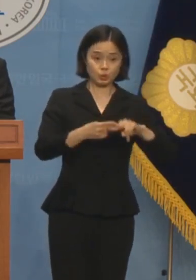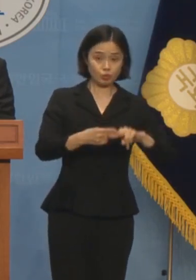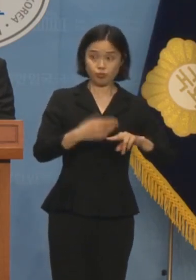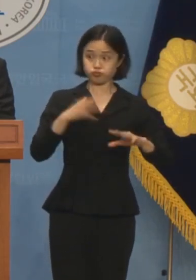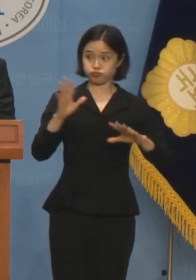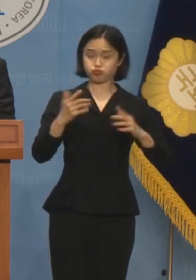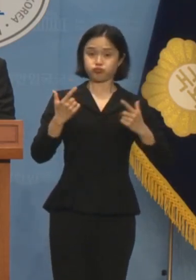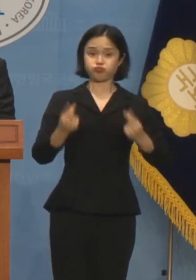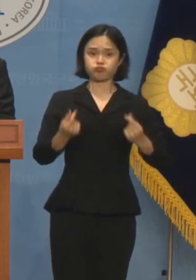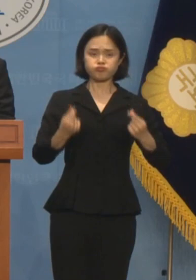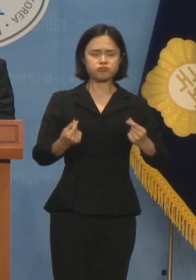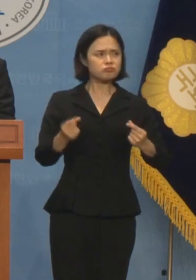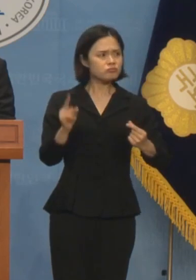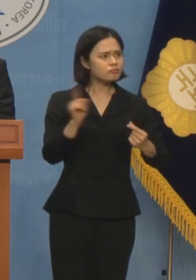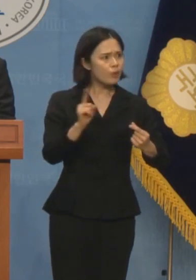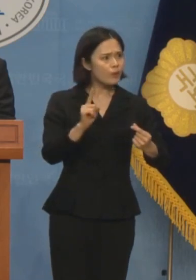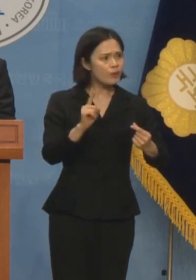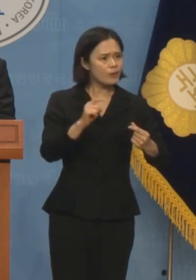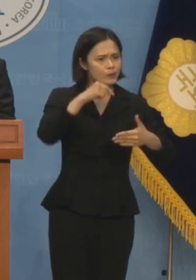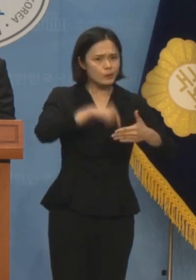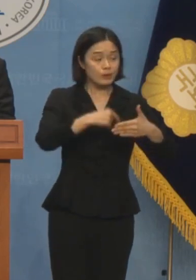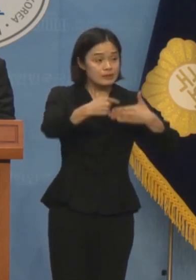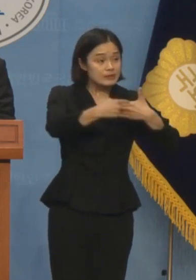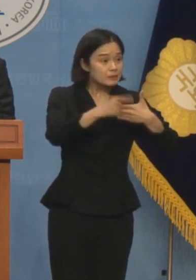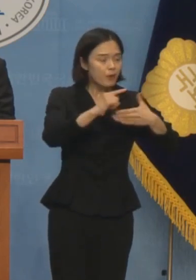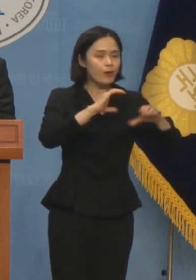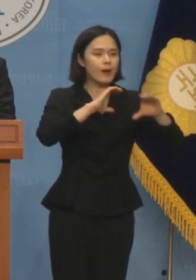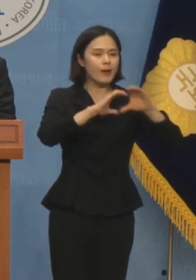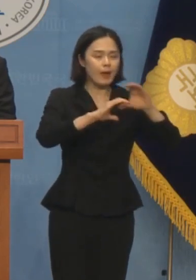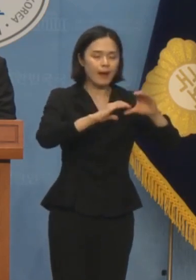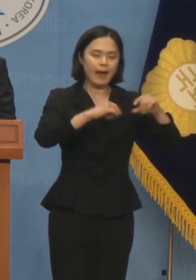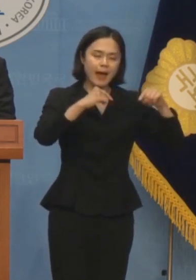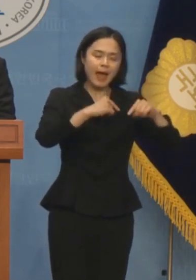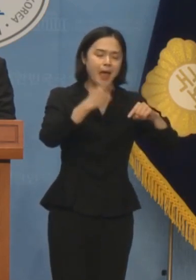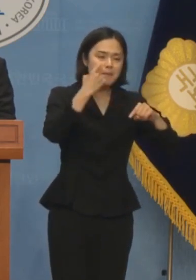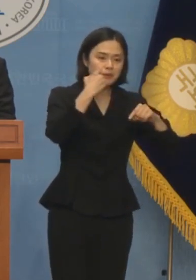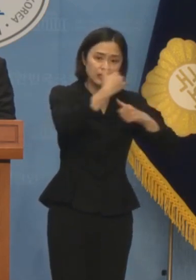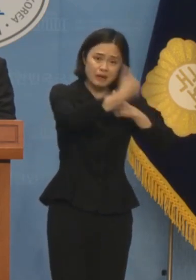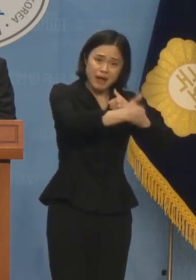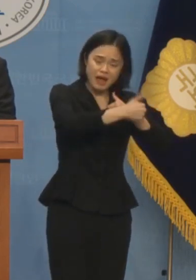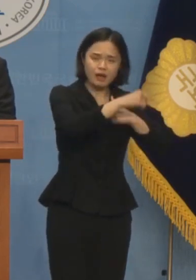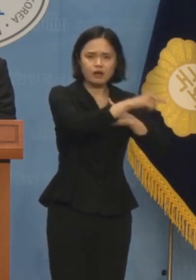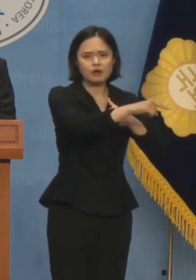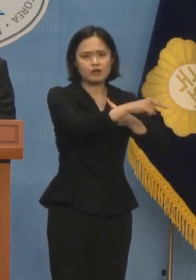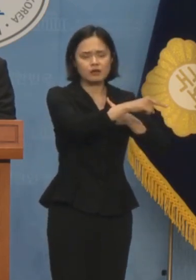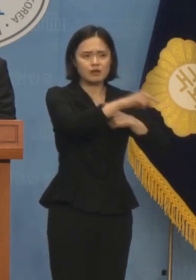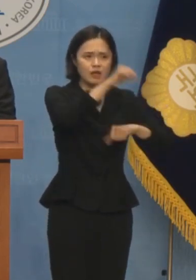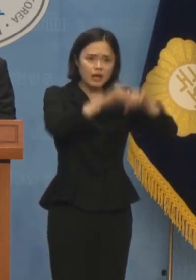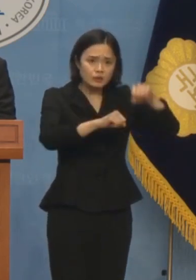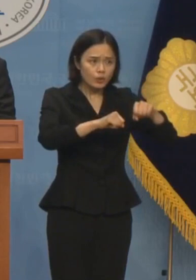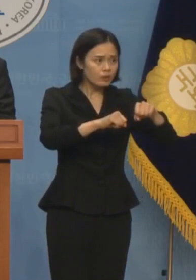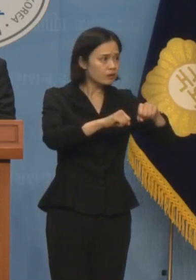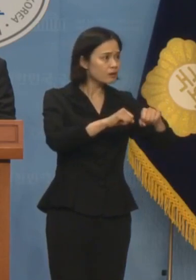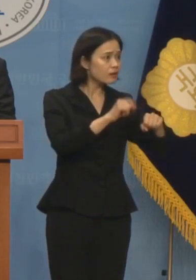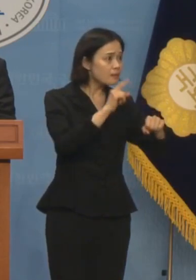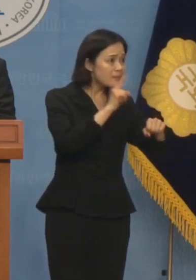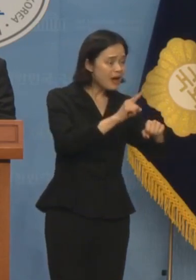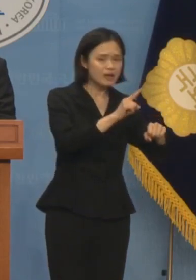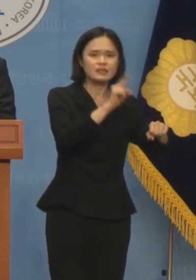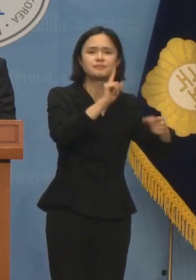타협이라는 이름으로 강요하지 마십시오 민의를 대변한 국회의 발목을 잡지